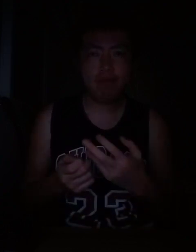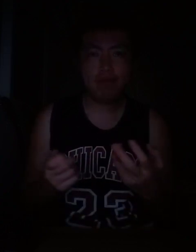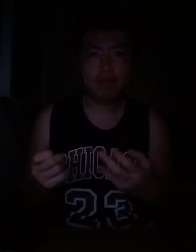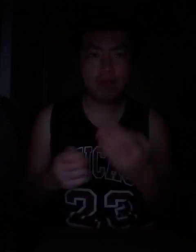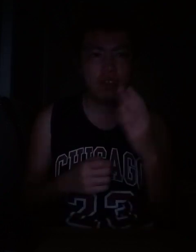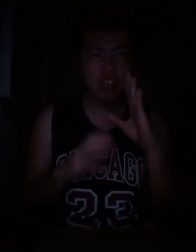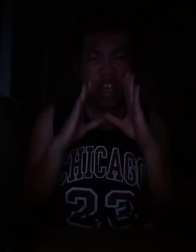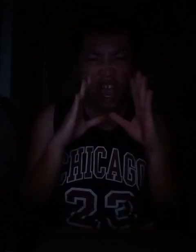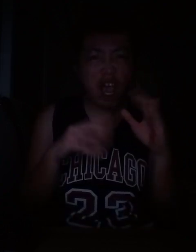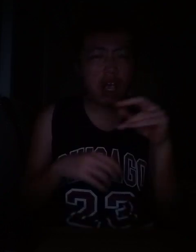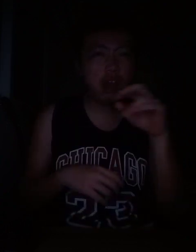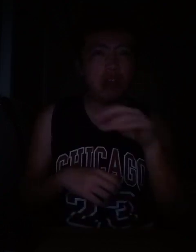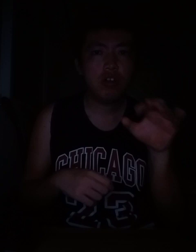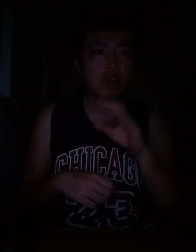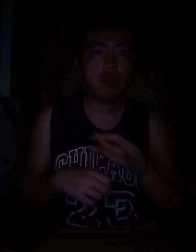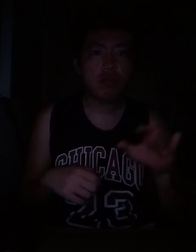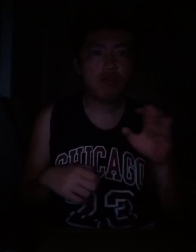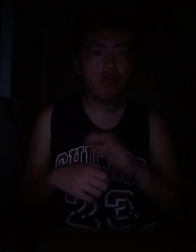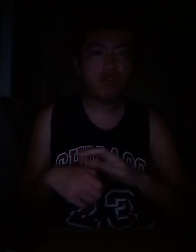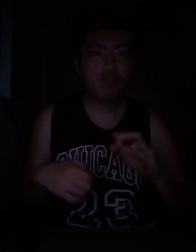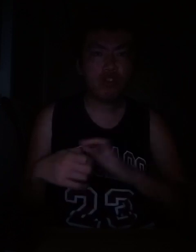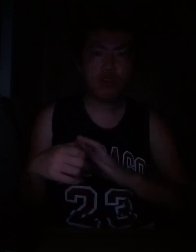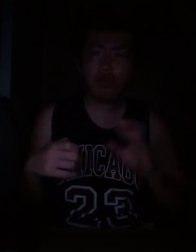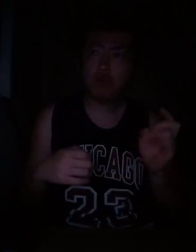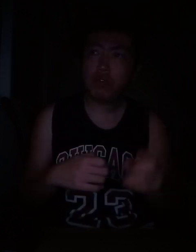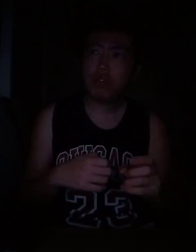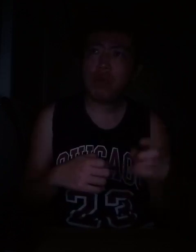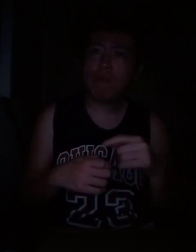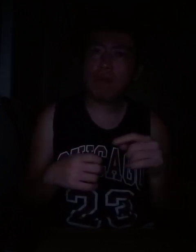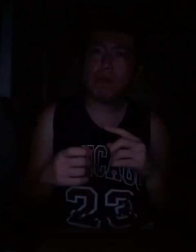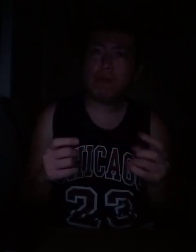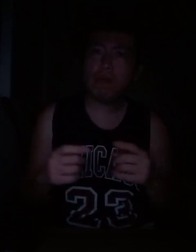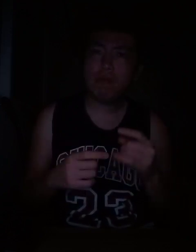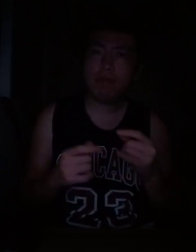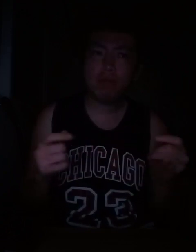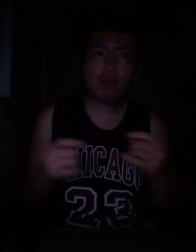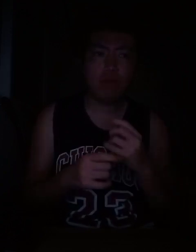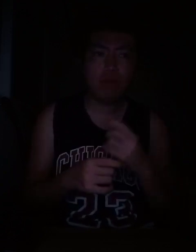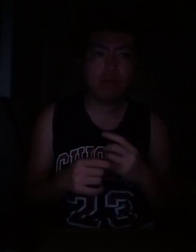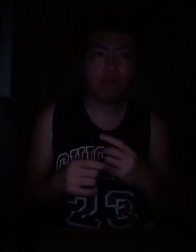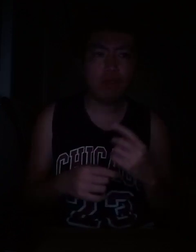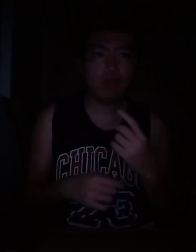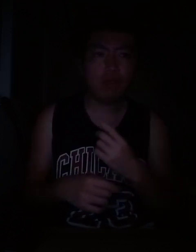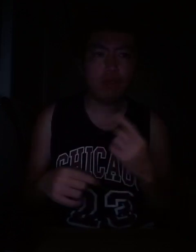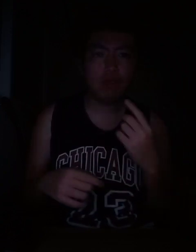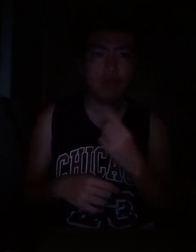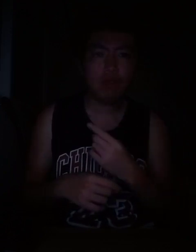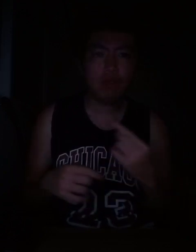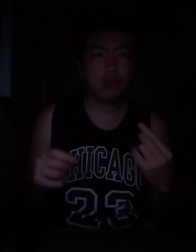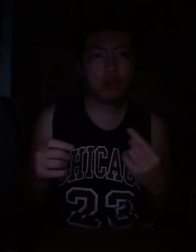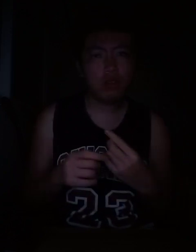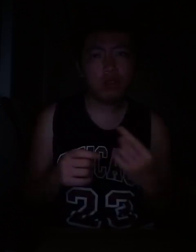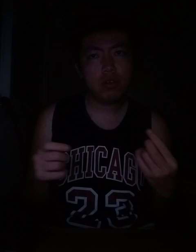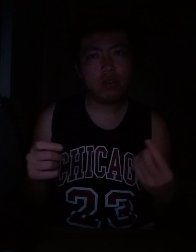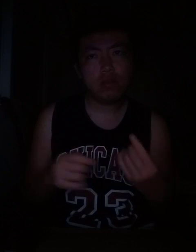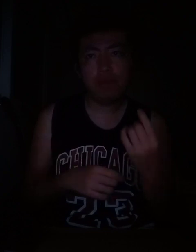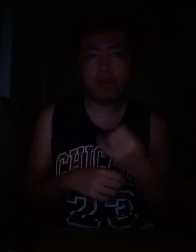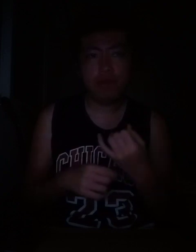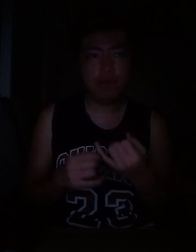돼서 누군가한테는 지금 범죄적으로 각성될 수 있는 상황이라고 느껴지면 그게 최원종 같은 사람이 되는 거죠. 야,